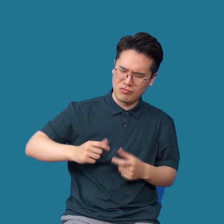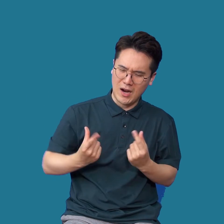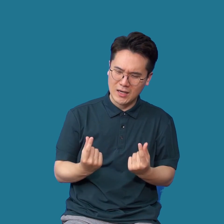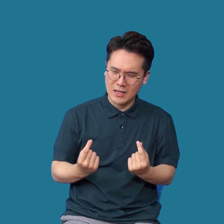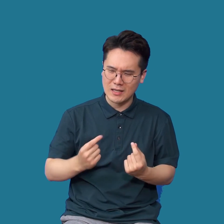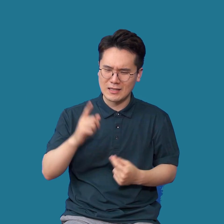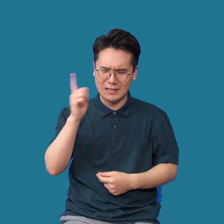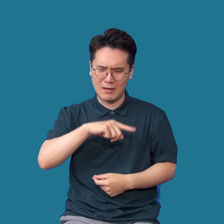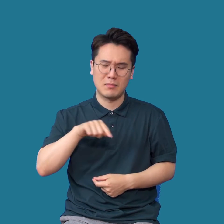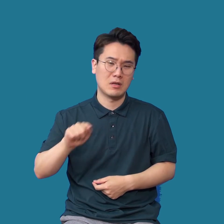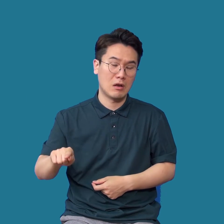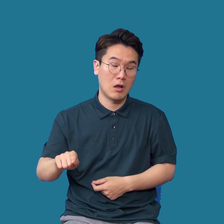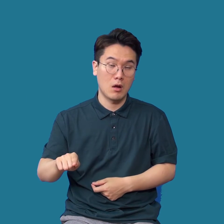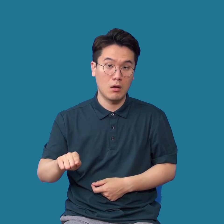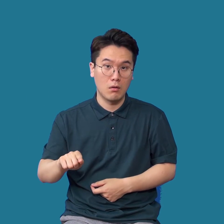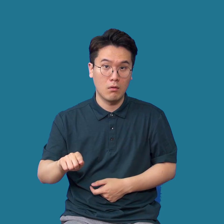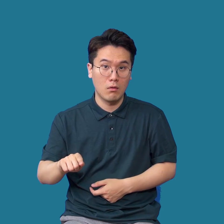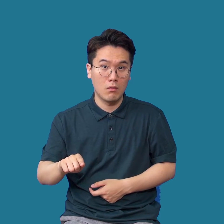안 됩니까?